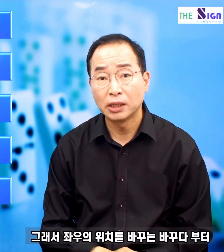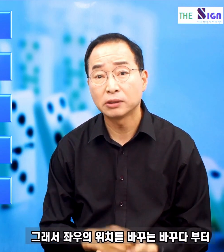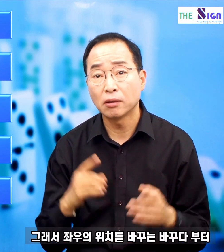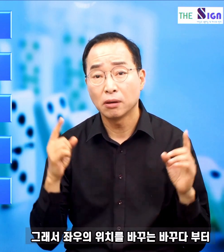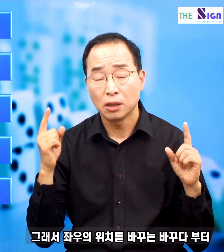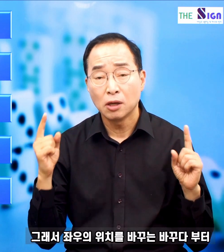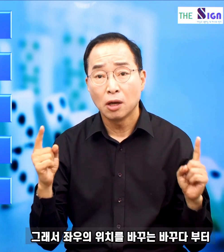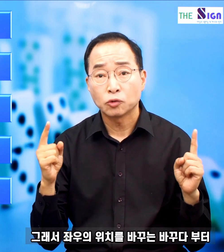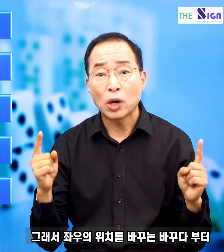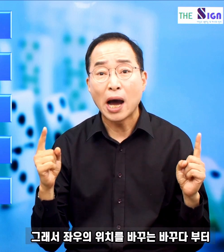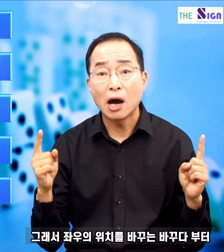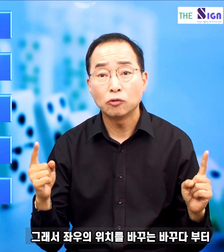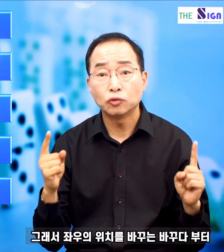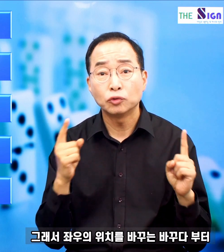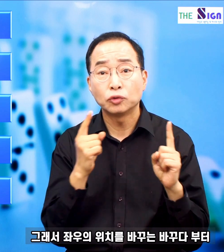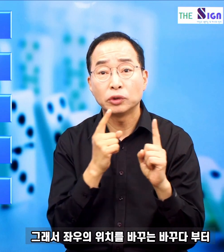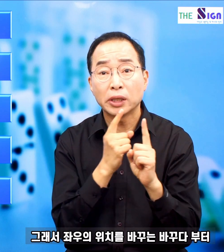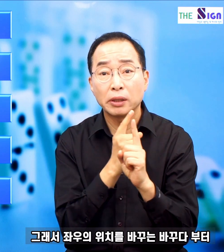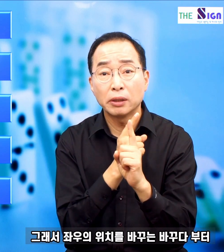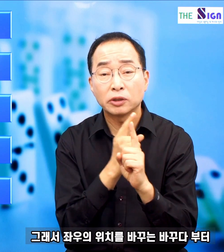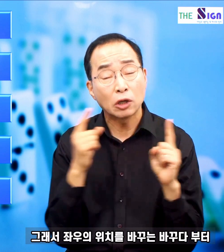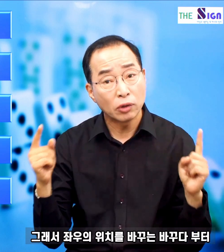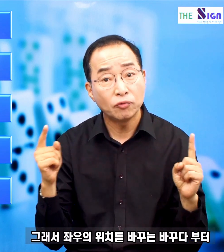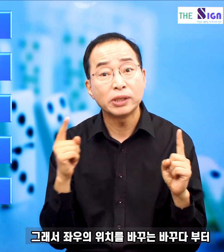그래서 좌우의 위치를